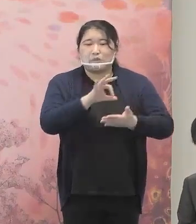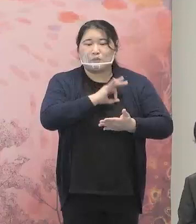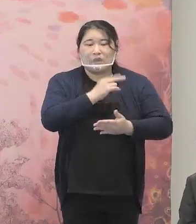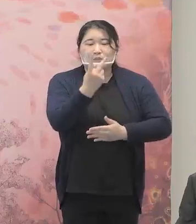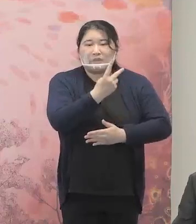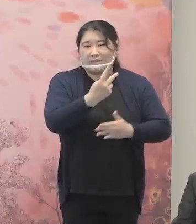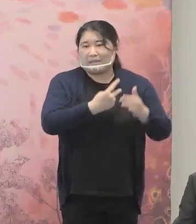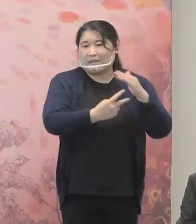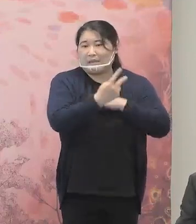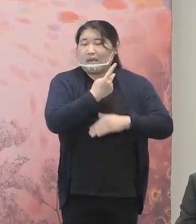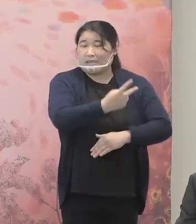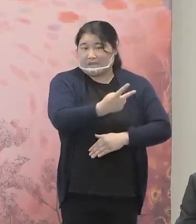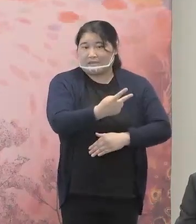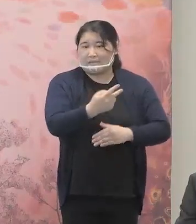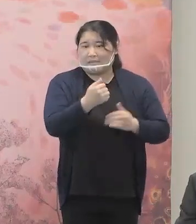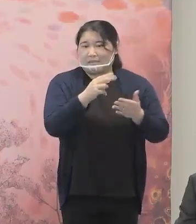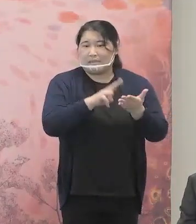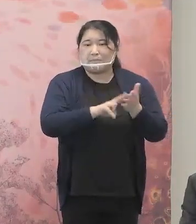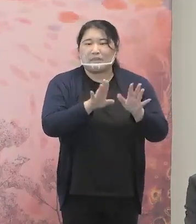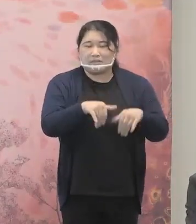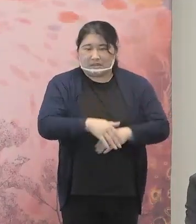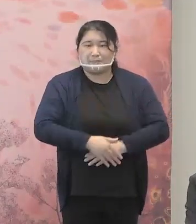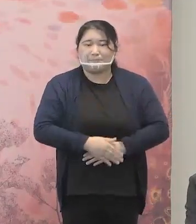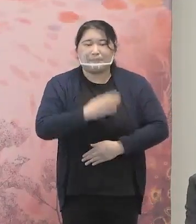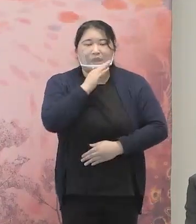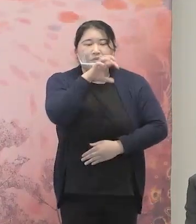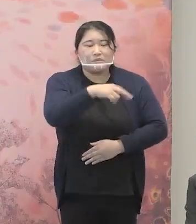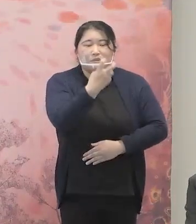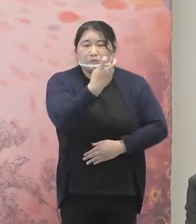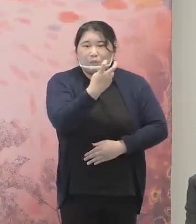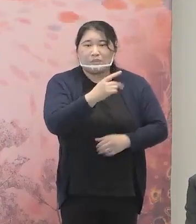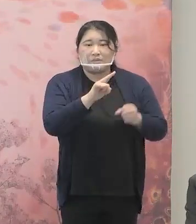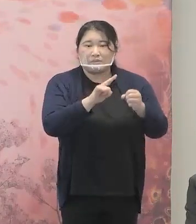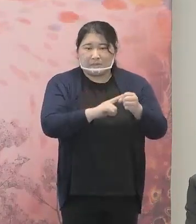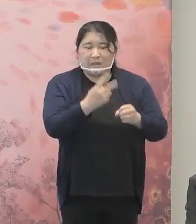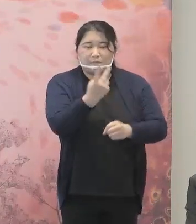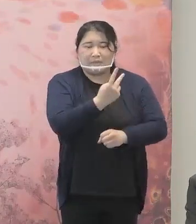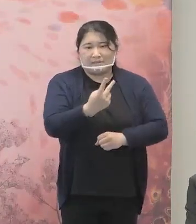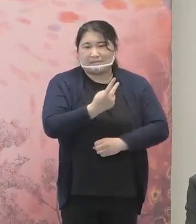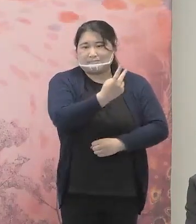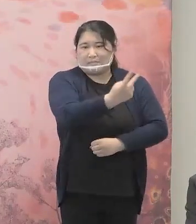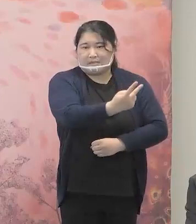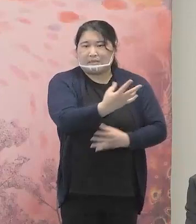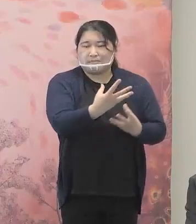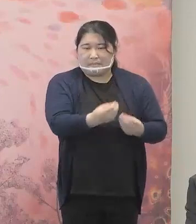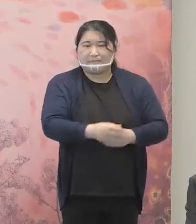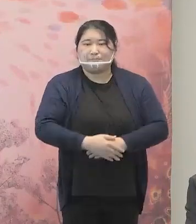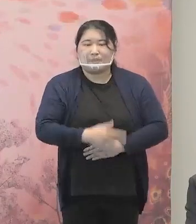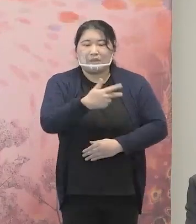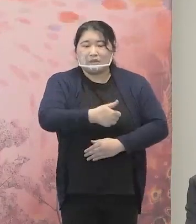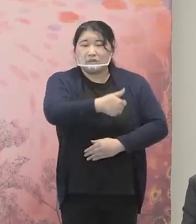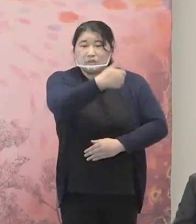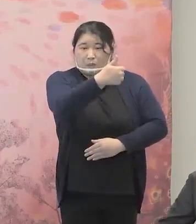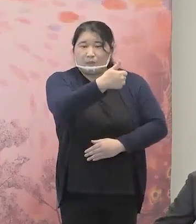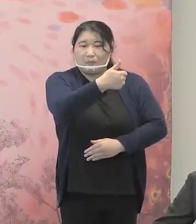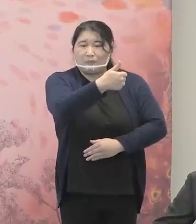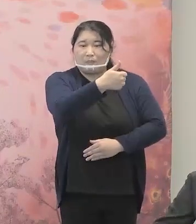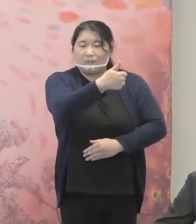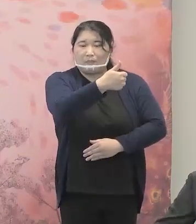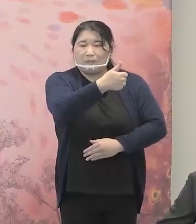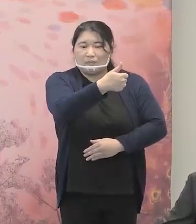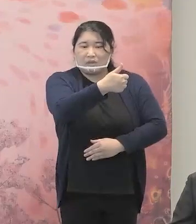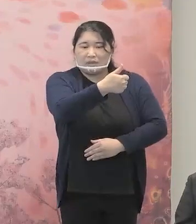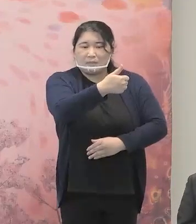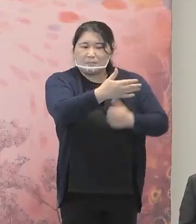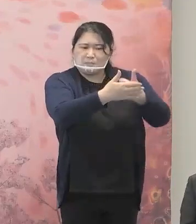らも被災家屋の現地調査のためということでありますけれども、現地南相馬市長さんからの支